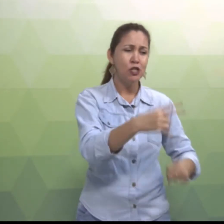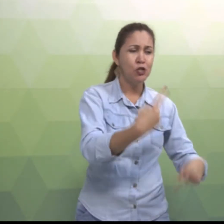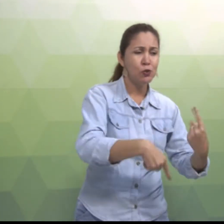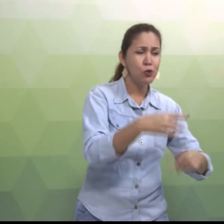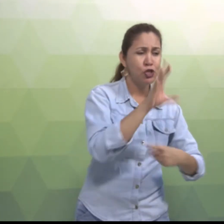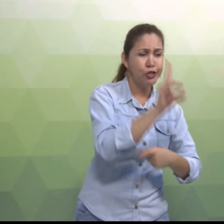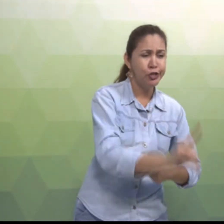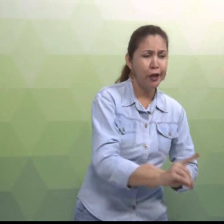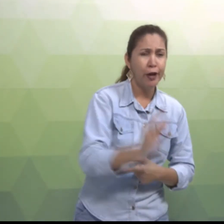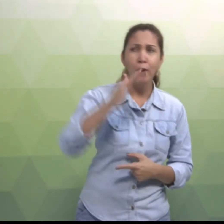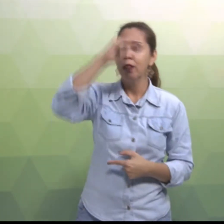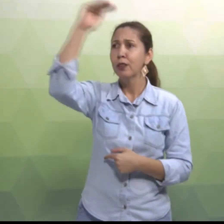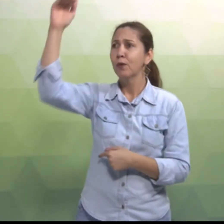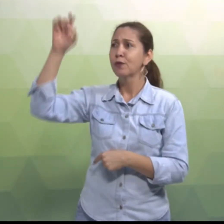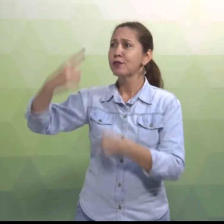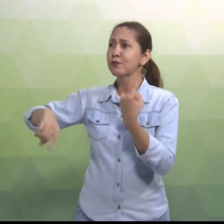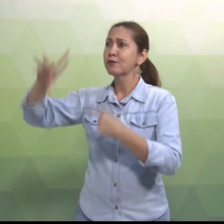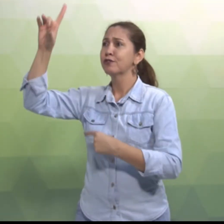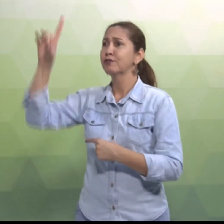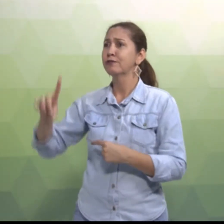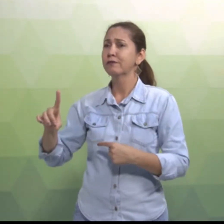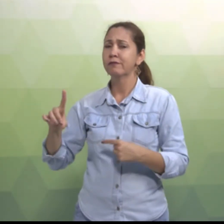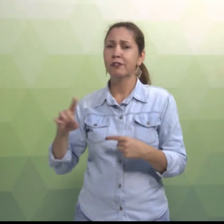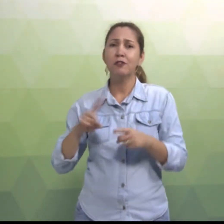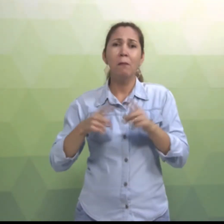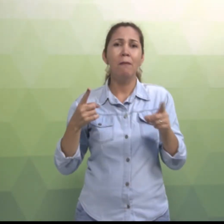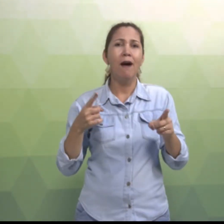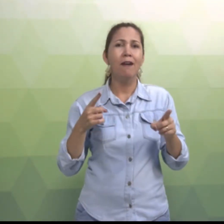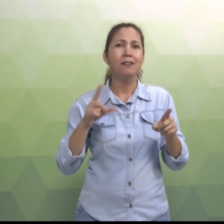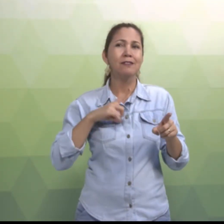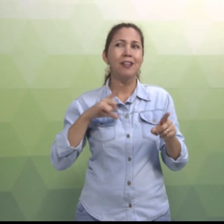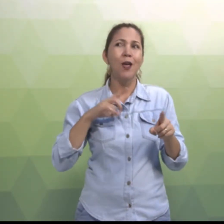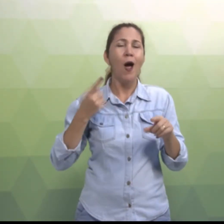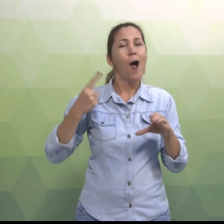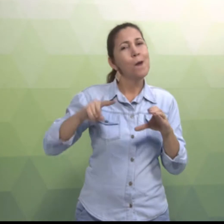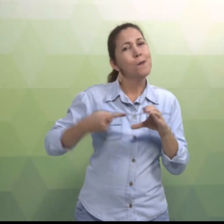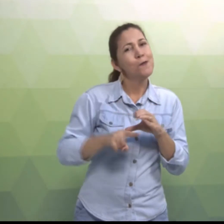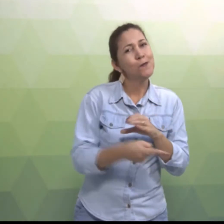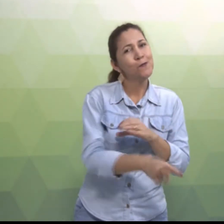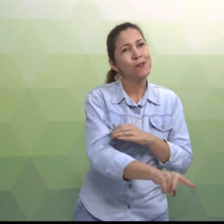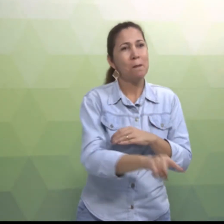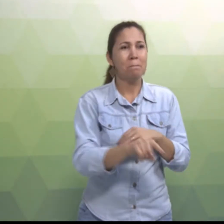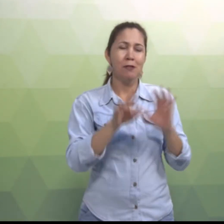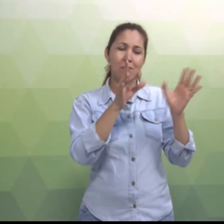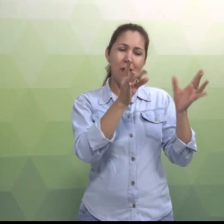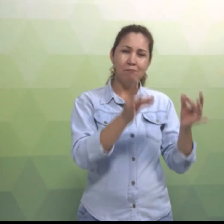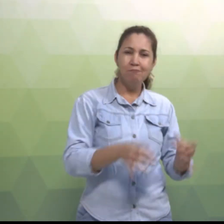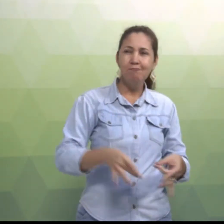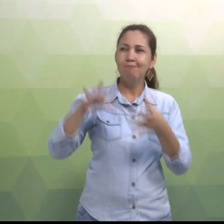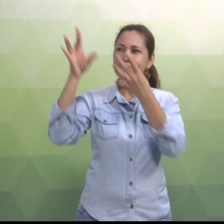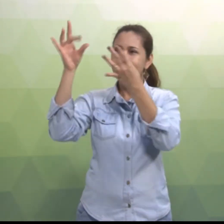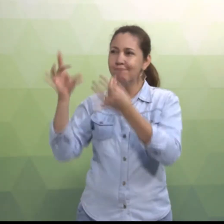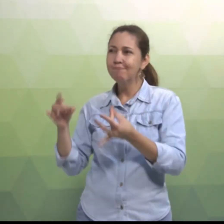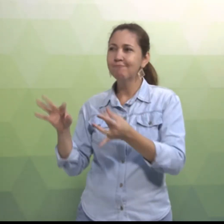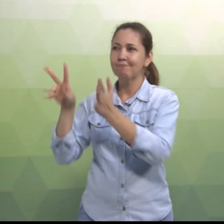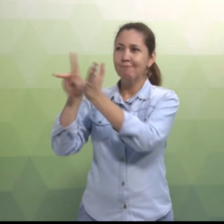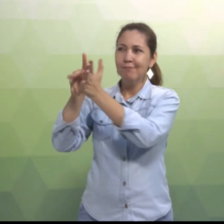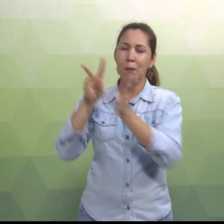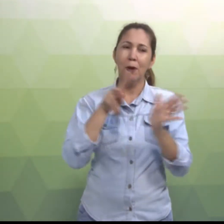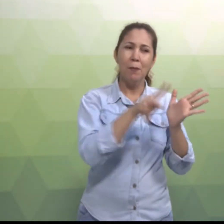que ouvintes podem discutir política, criança ou adulto, porém, com cada um com suas especificidades,